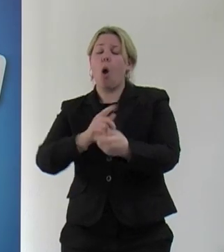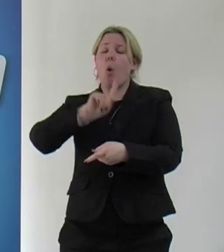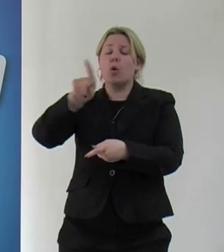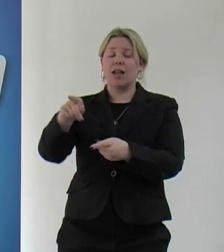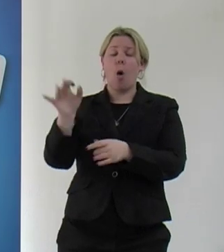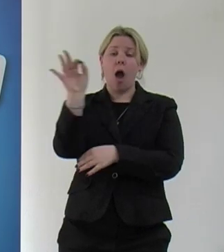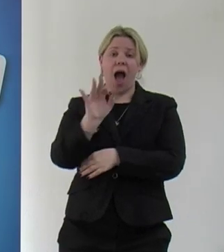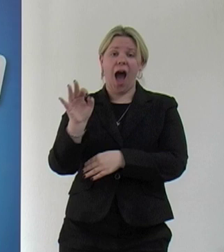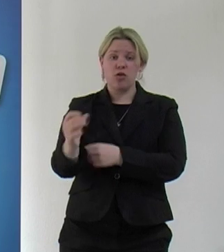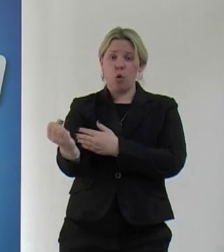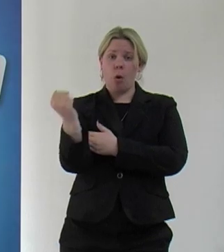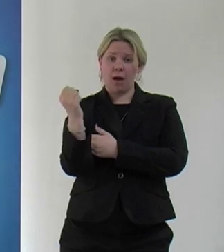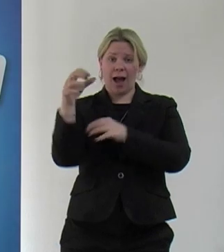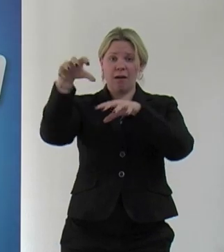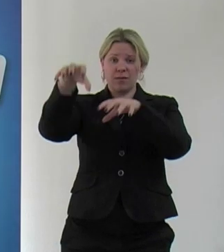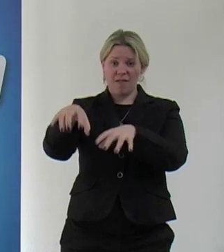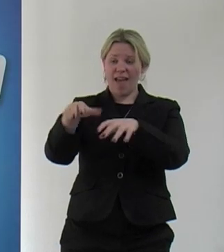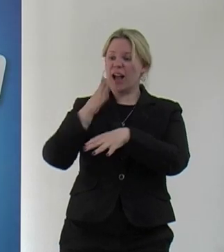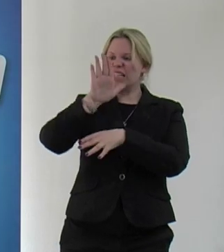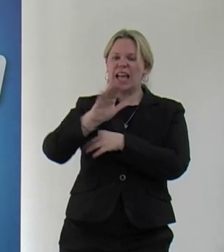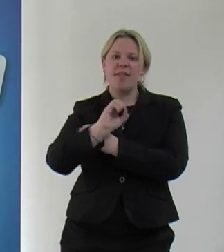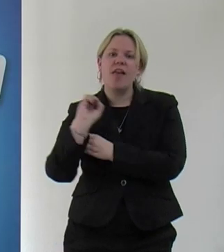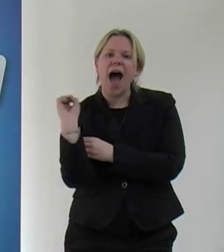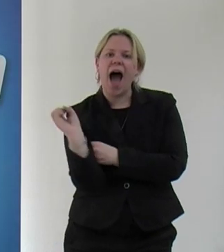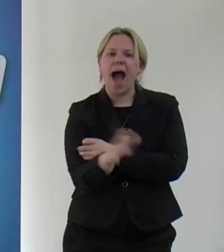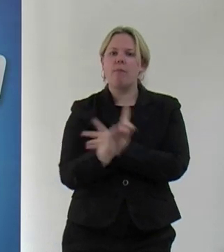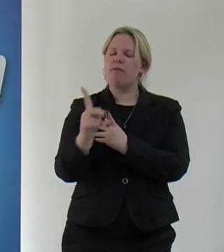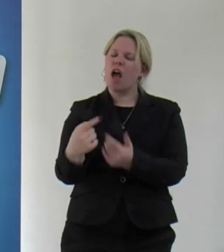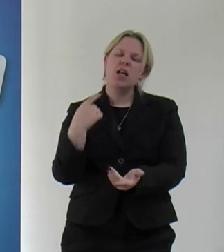Und der Abfall aus den Atomkraftwerken ist sehr giftig.